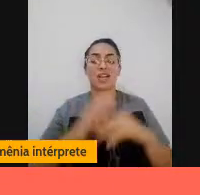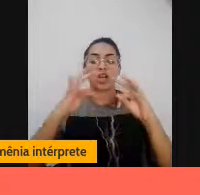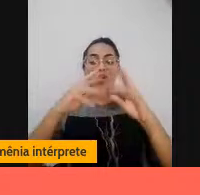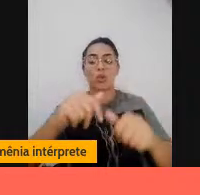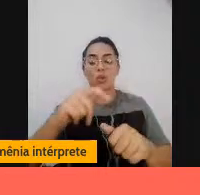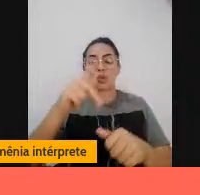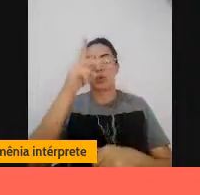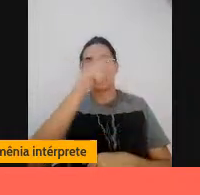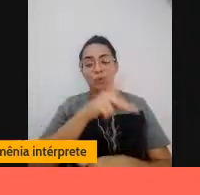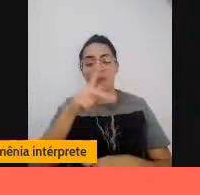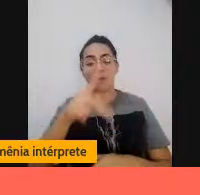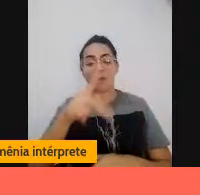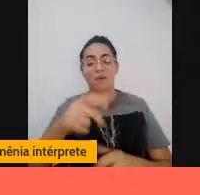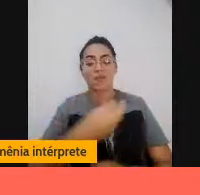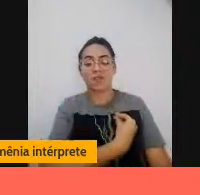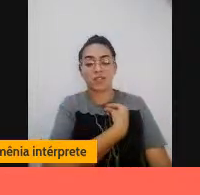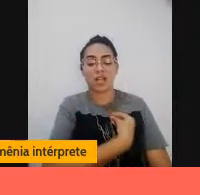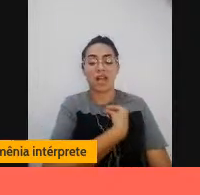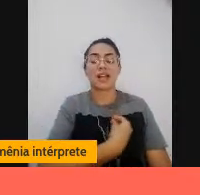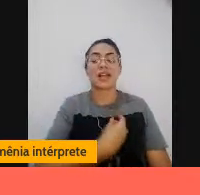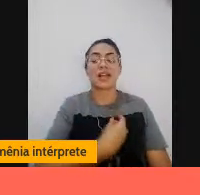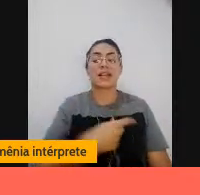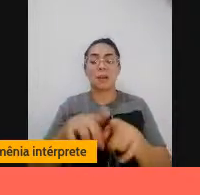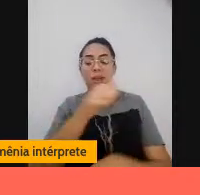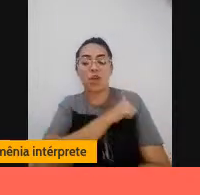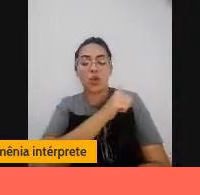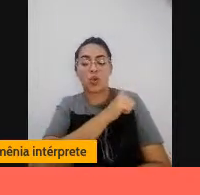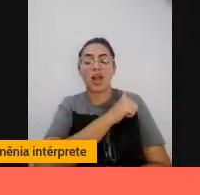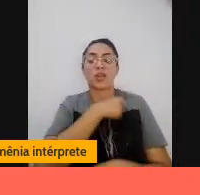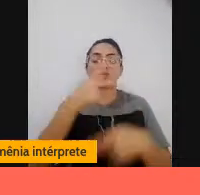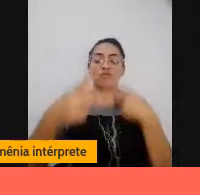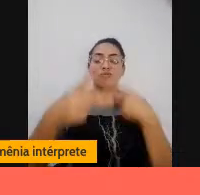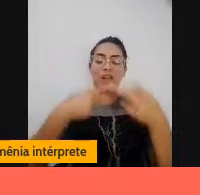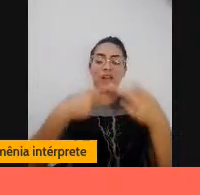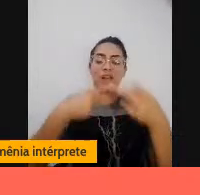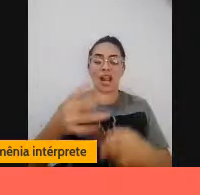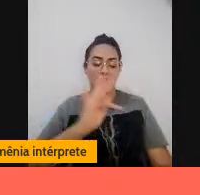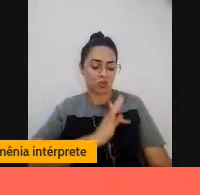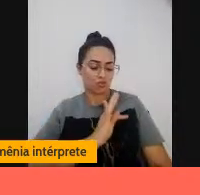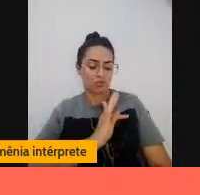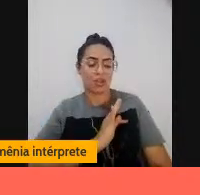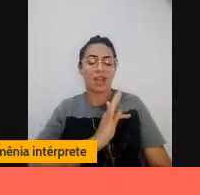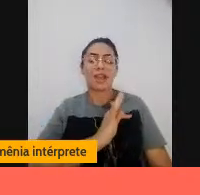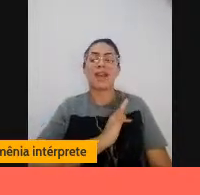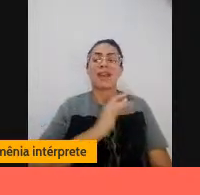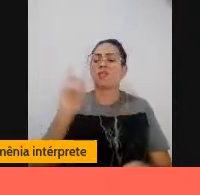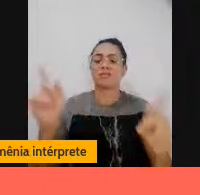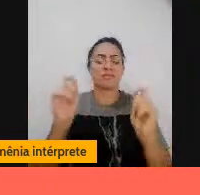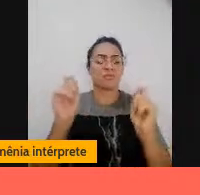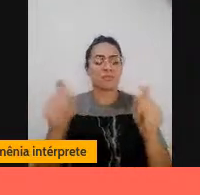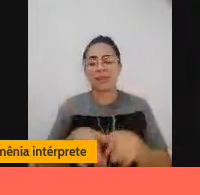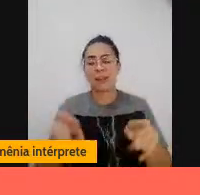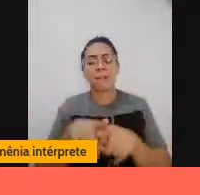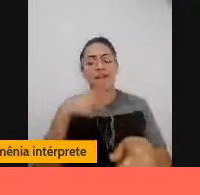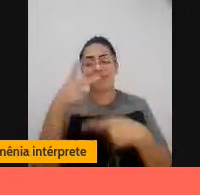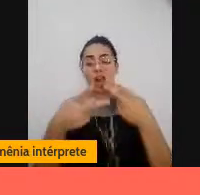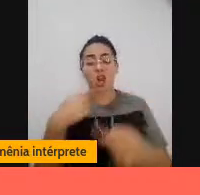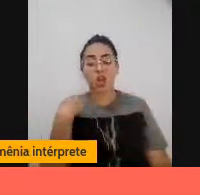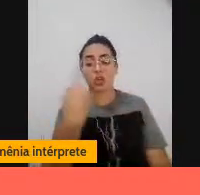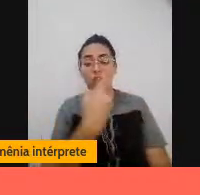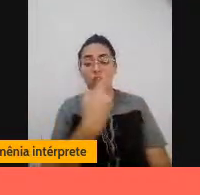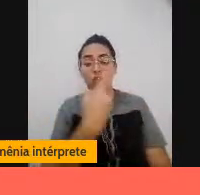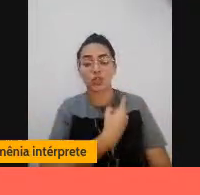professoras que estão aqui, nossos alunos e alunas também falaram, nossos técnicos e técnicas, nós conseguimos nos